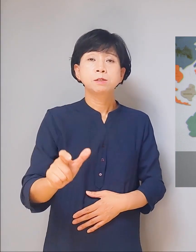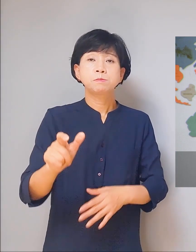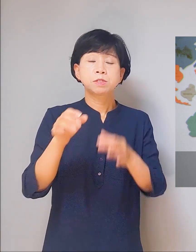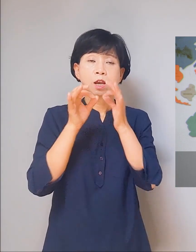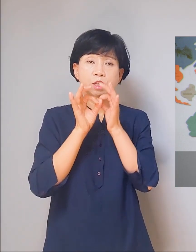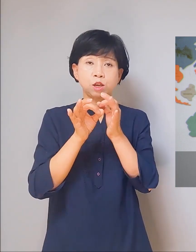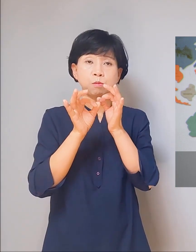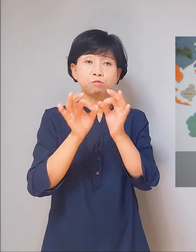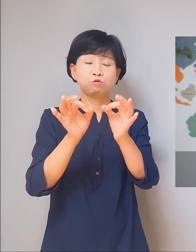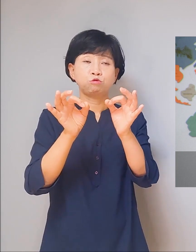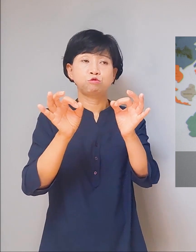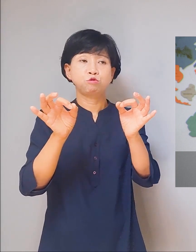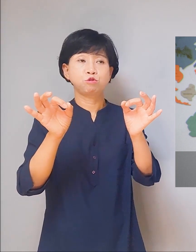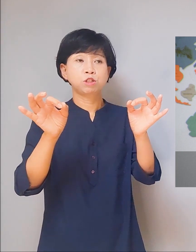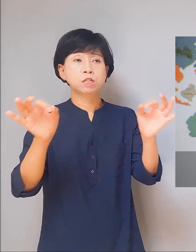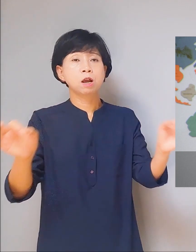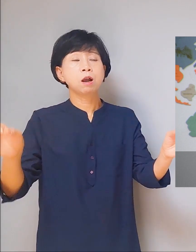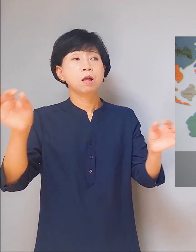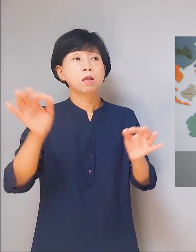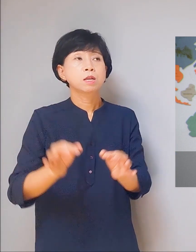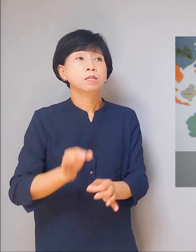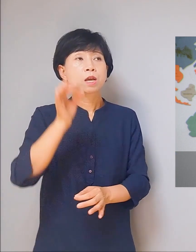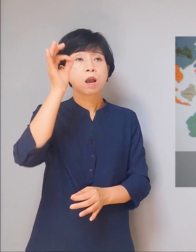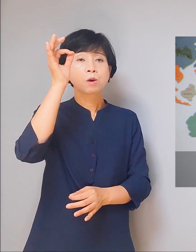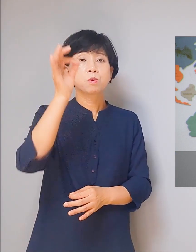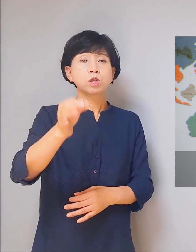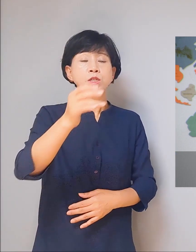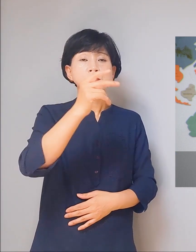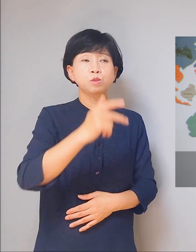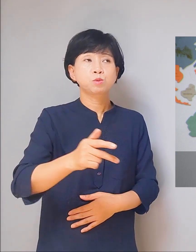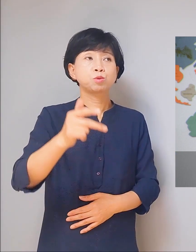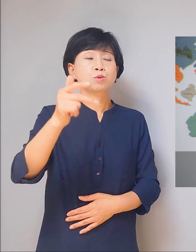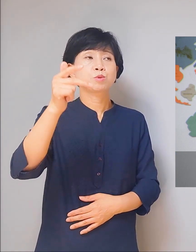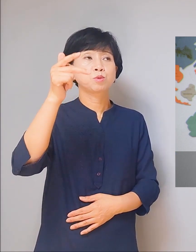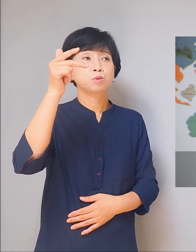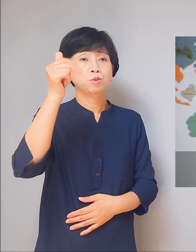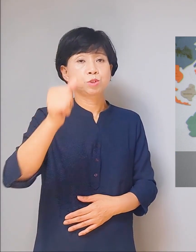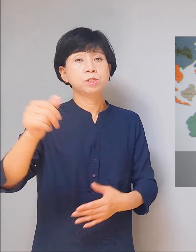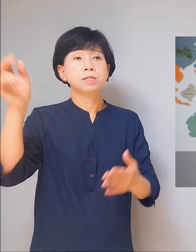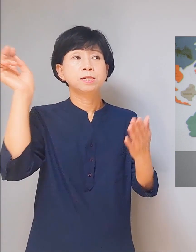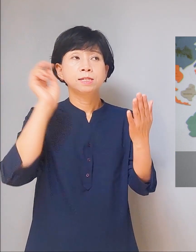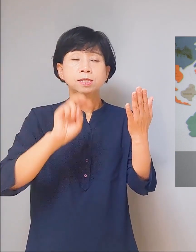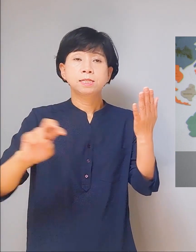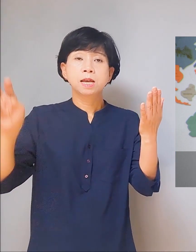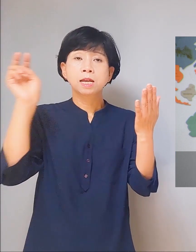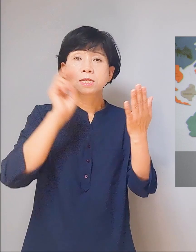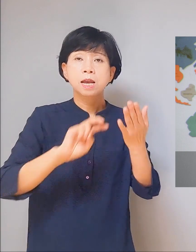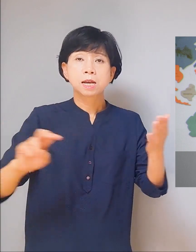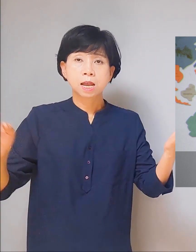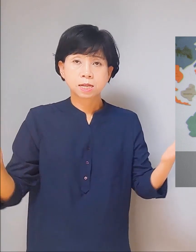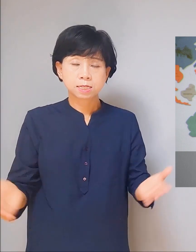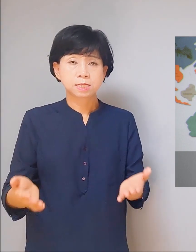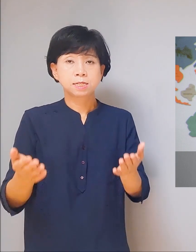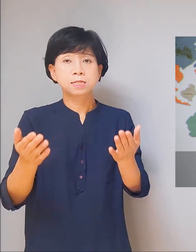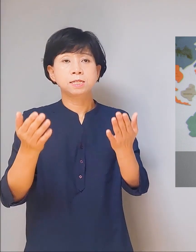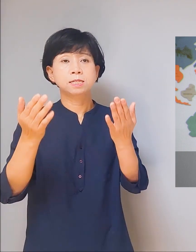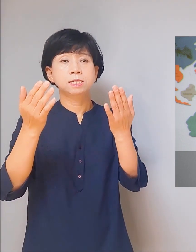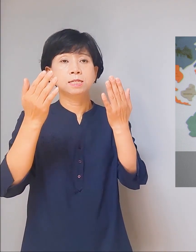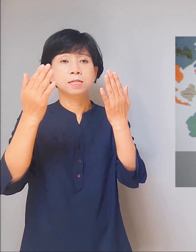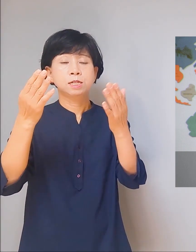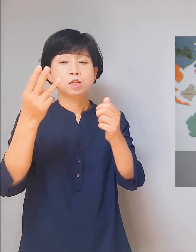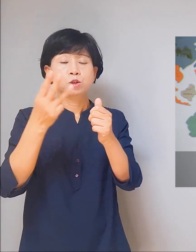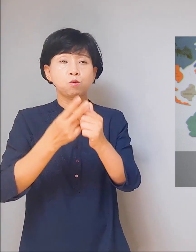할렐루야를 힘차게 불러 영원히 주를 찬양하리.